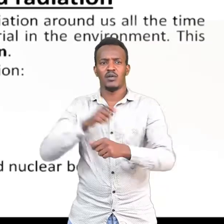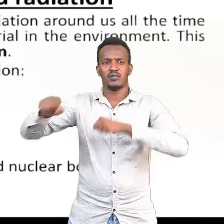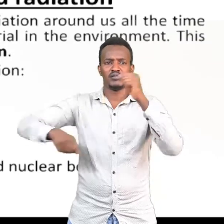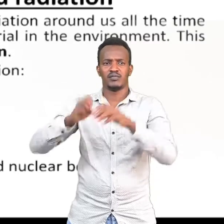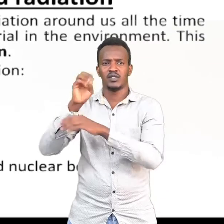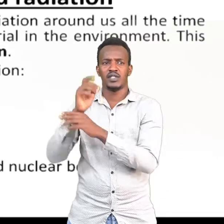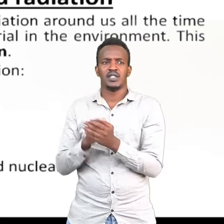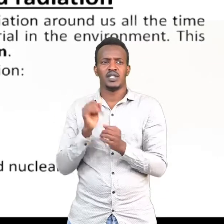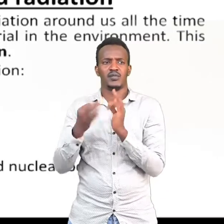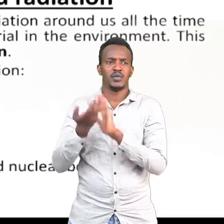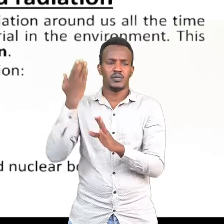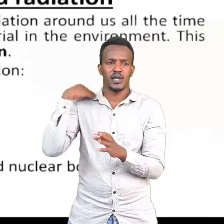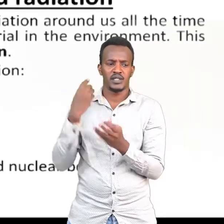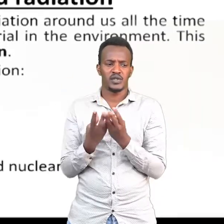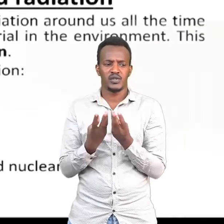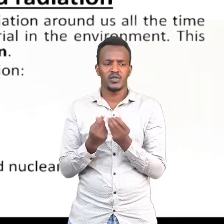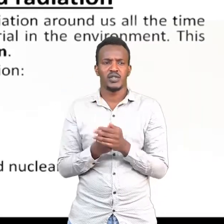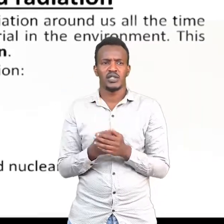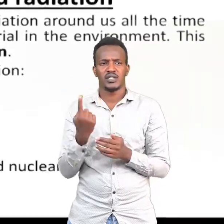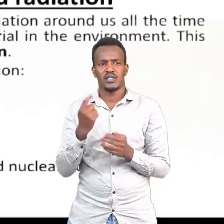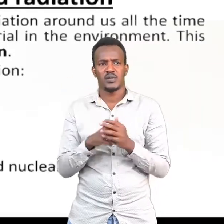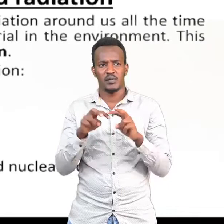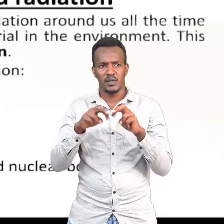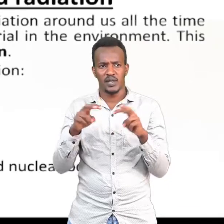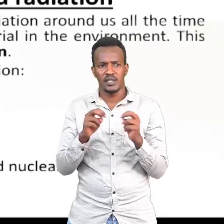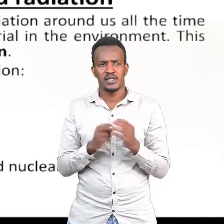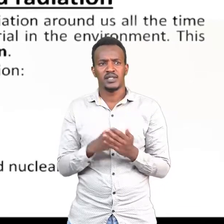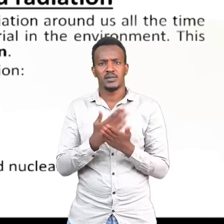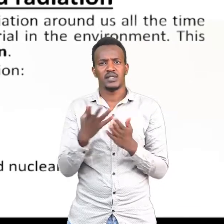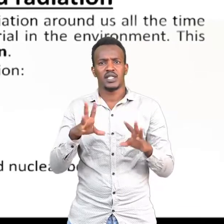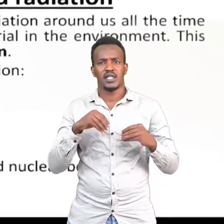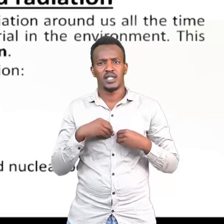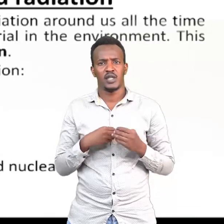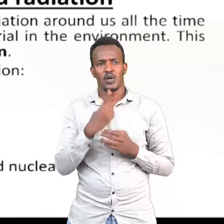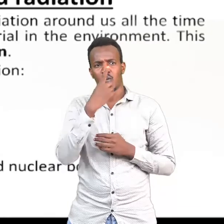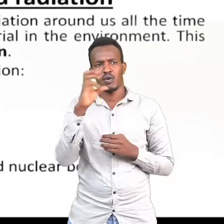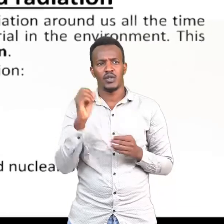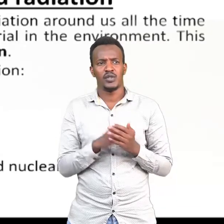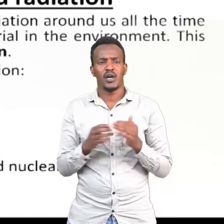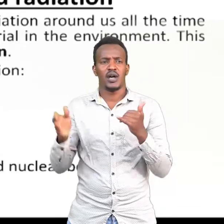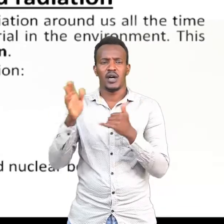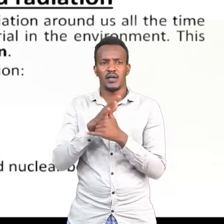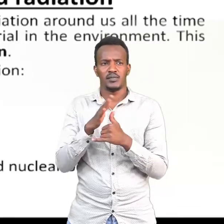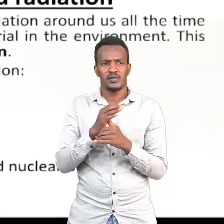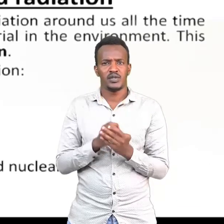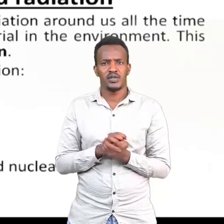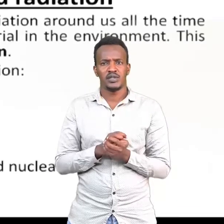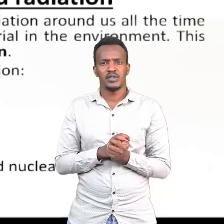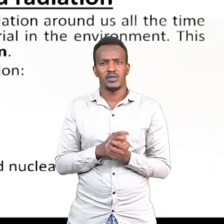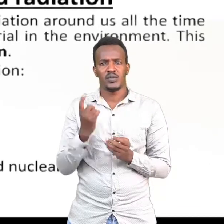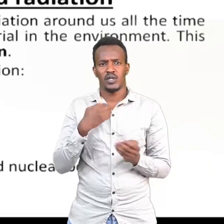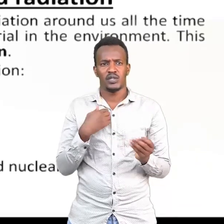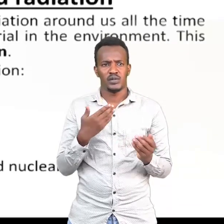haddaynu kusoo noqonno dee carradu waxa weeyaan tan markaasi laga baadhay amase markaasi laga helay boqol iyo dheeraadkan curiya ee markaasi waxa weyan periodic table-ka inoogu